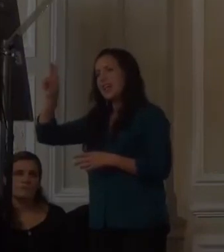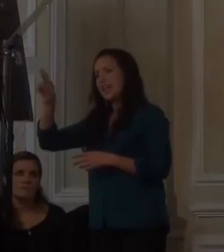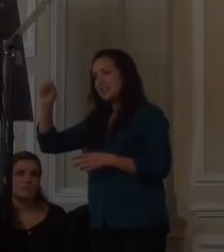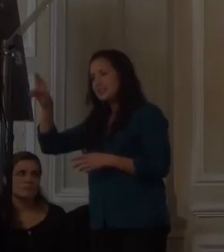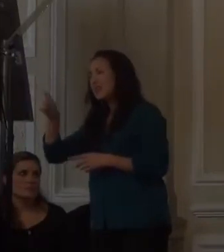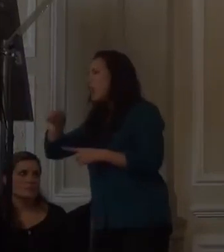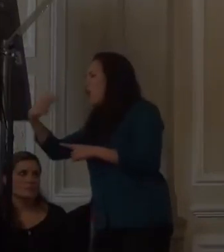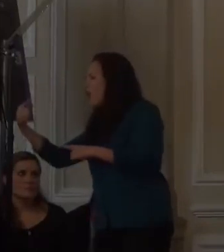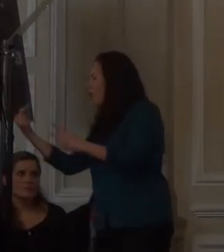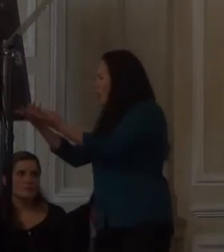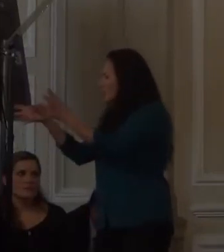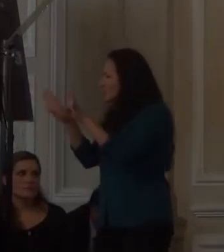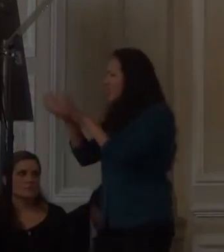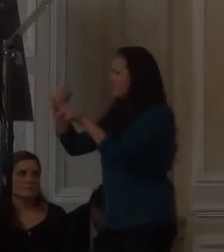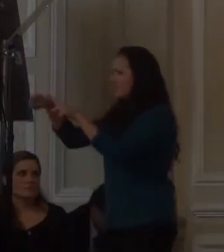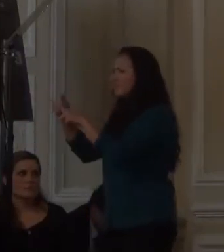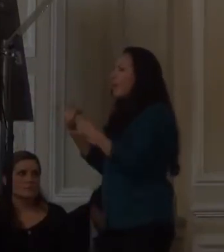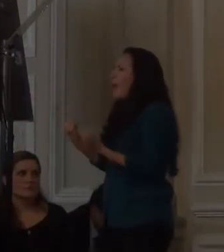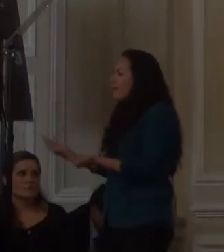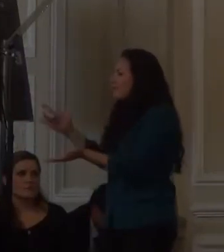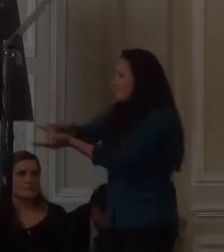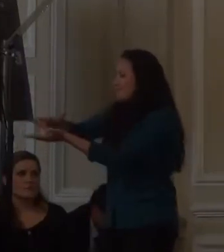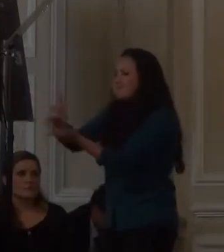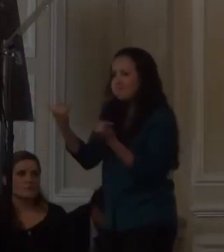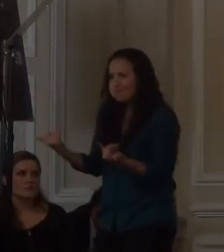senadores como los aquí presentes también,